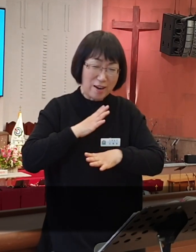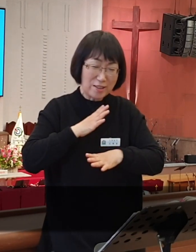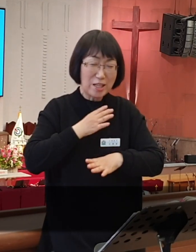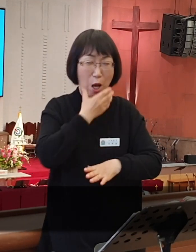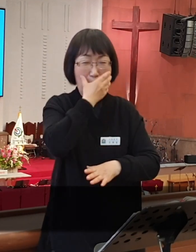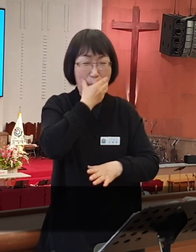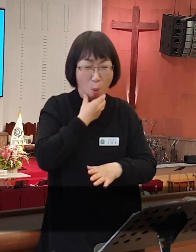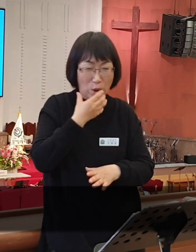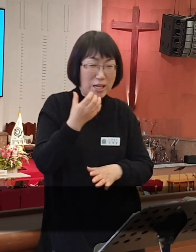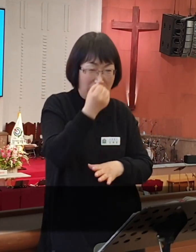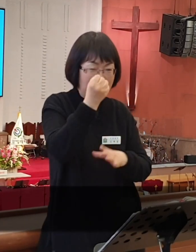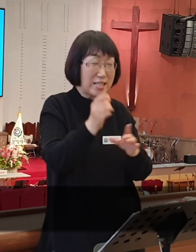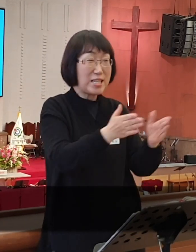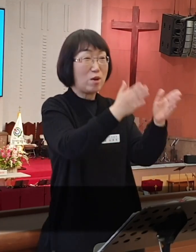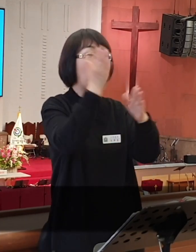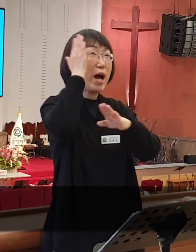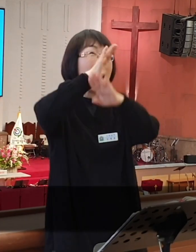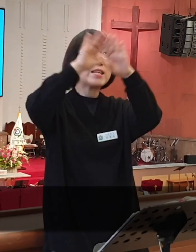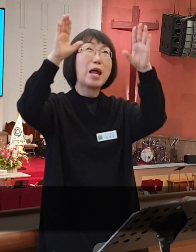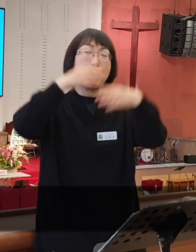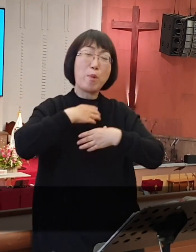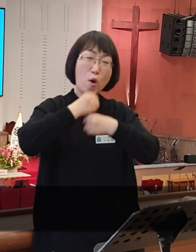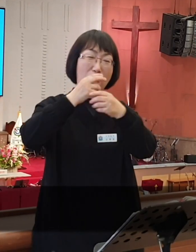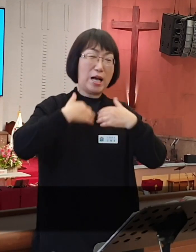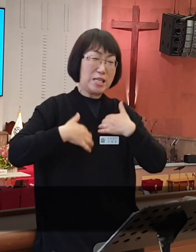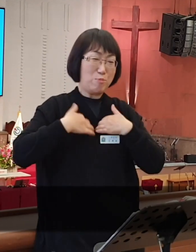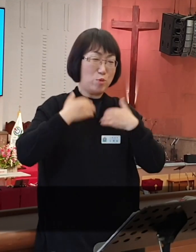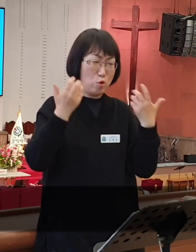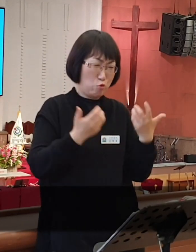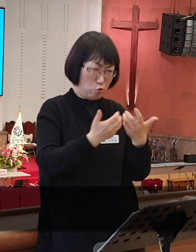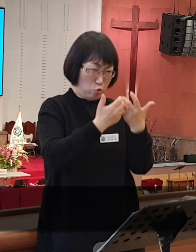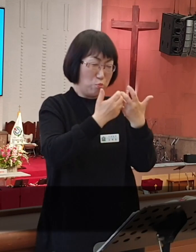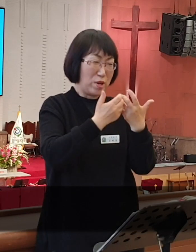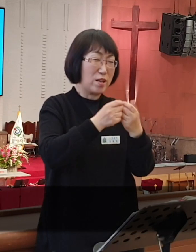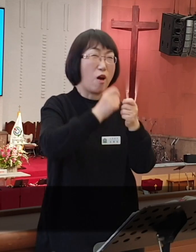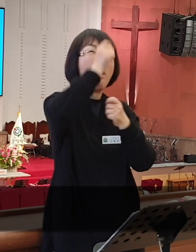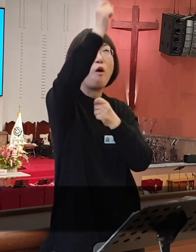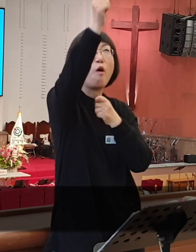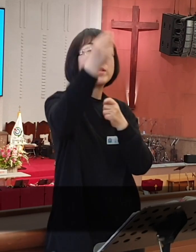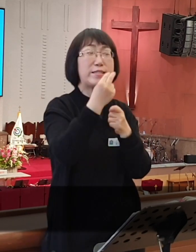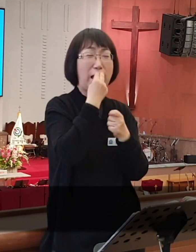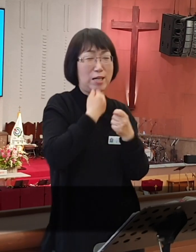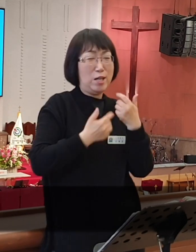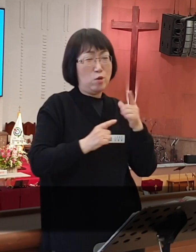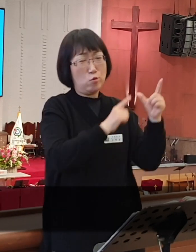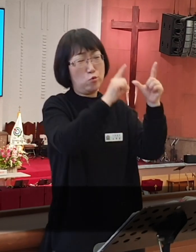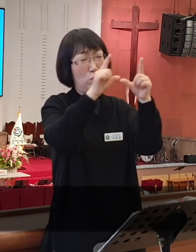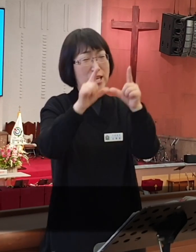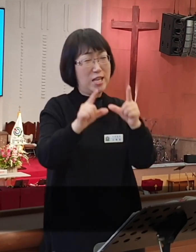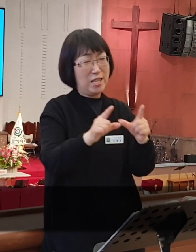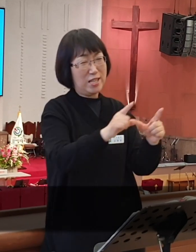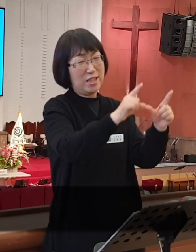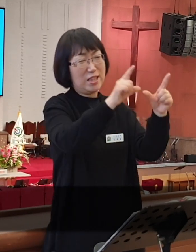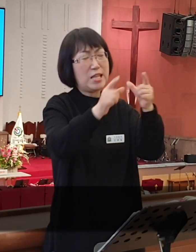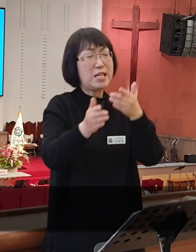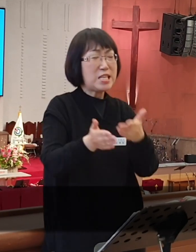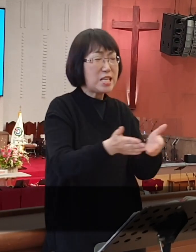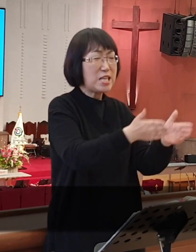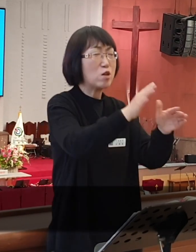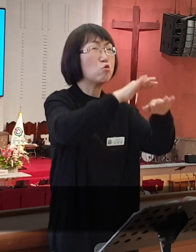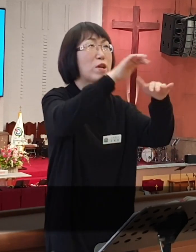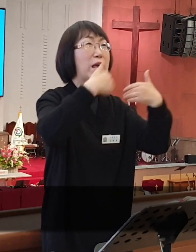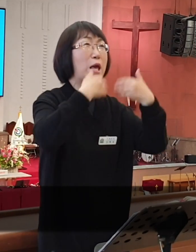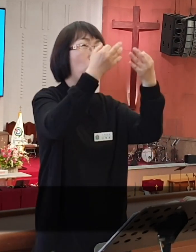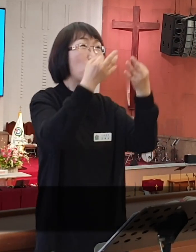지복을 누리는 길이고 하늘의 평안과 그 기쁨으로 충만한 영생을 누리는 길이고 영생의 길을 우리에게